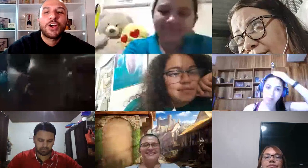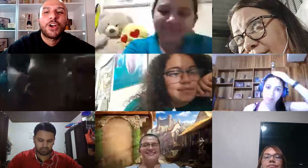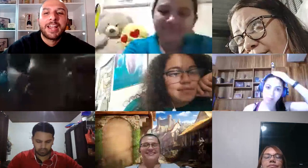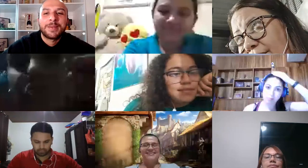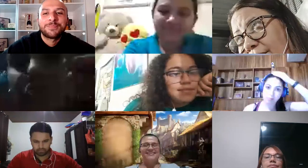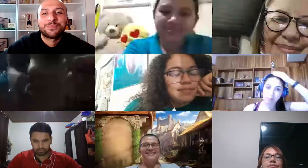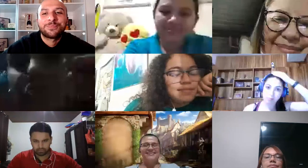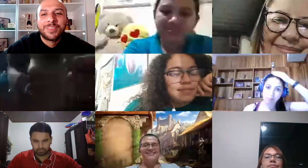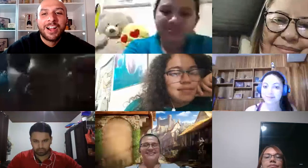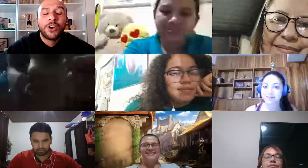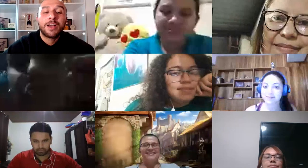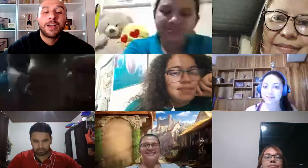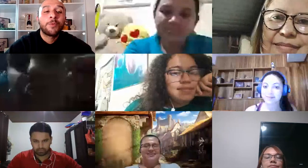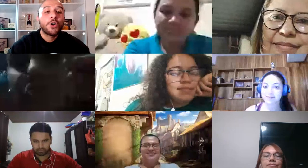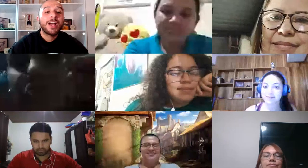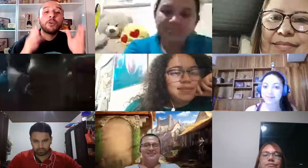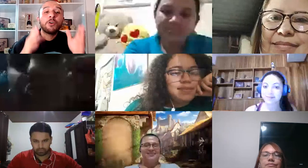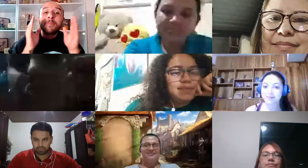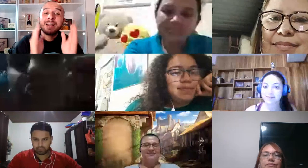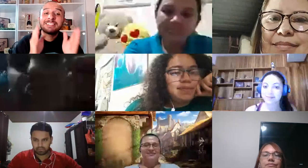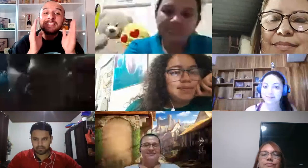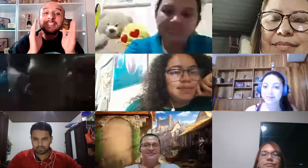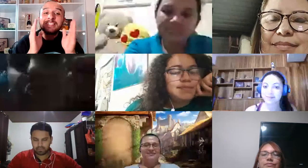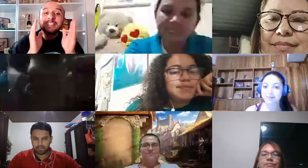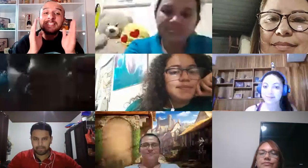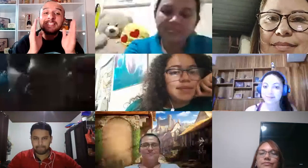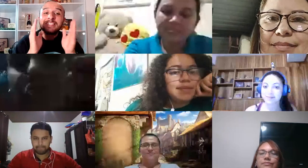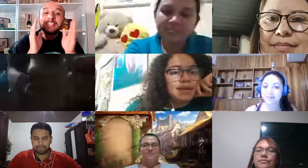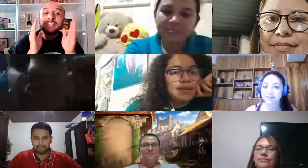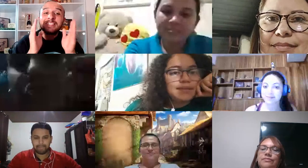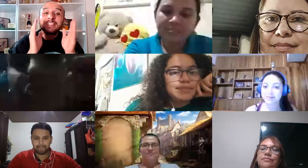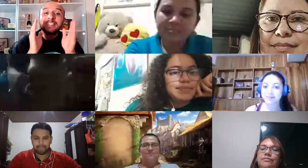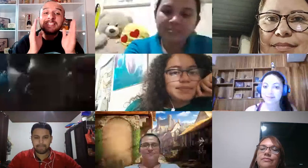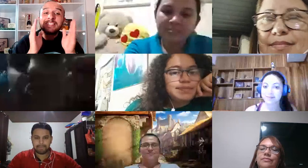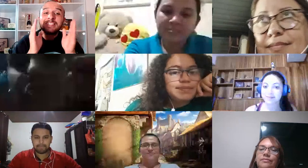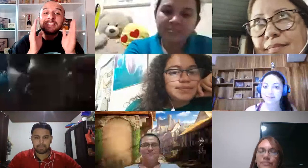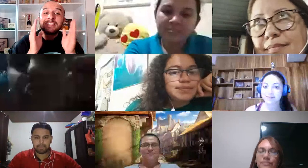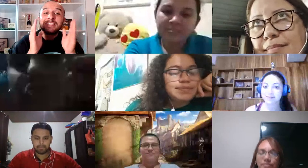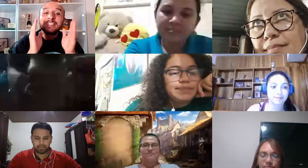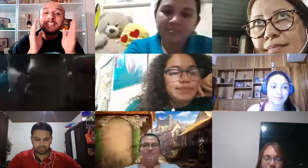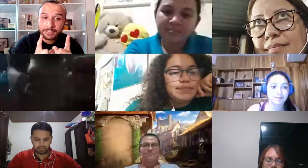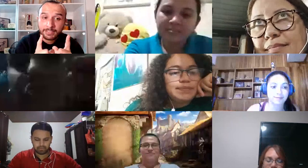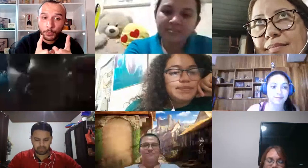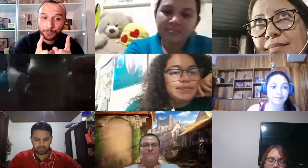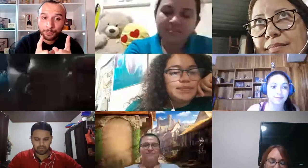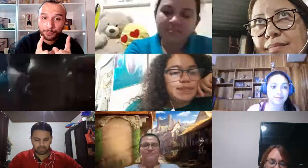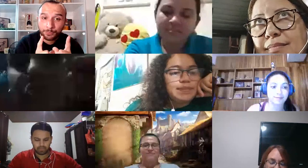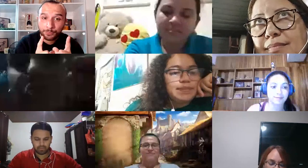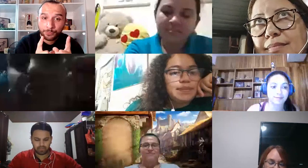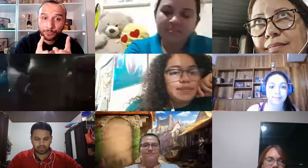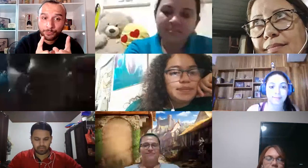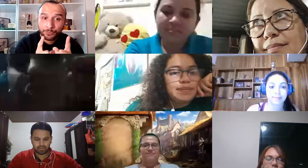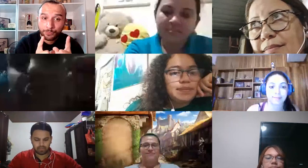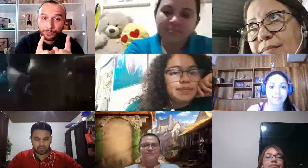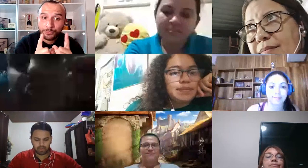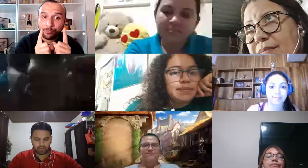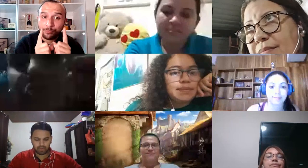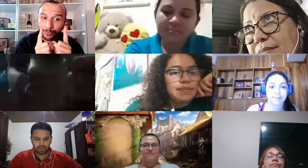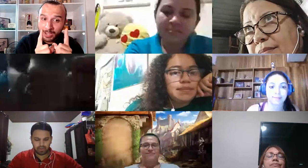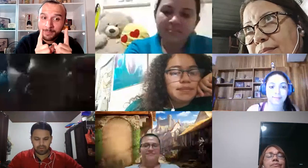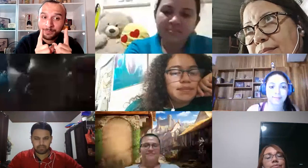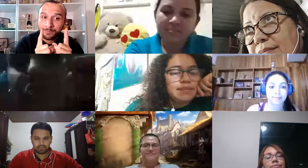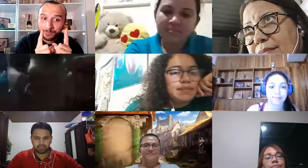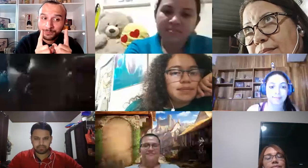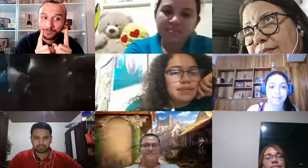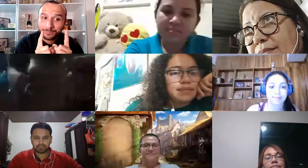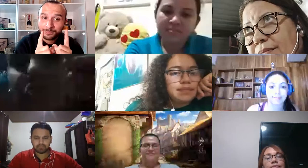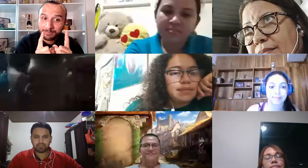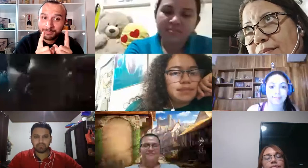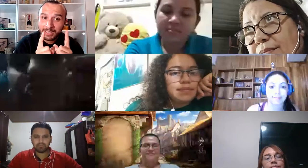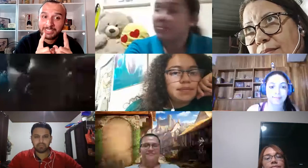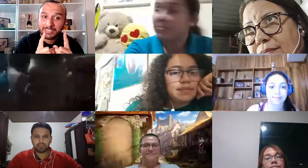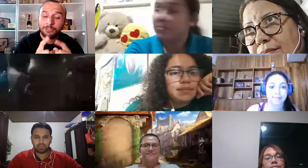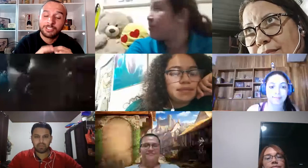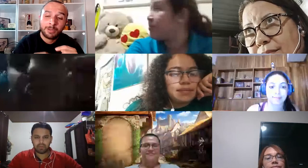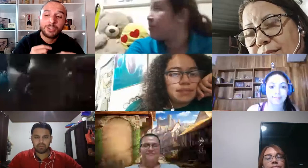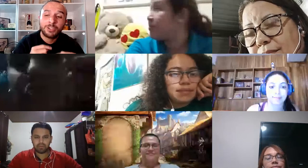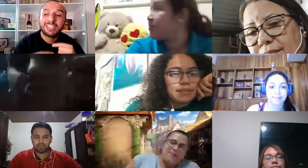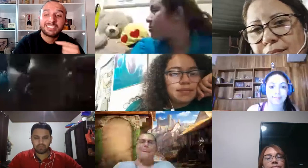Ok, ahora voy a volver a hacer las mismas preguntas en LED. ¿Ok? Que si no estamos